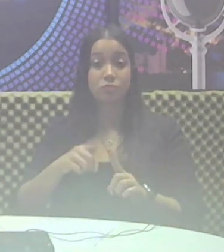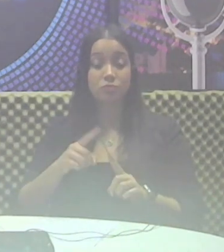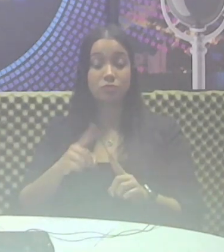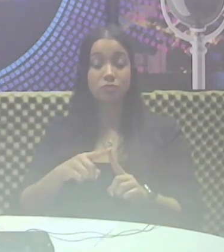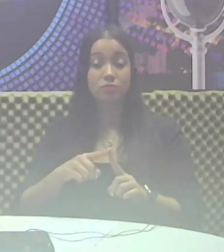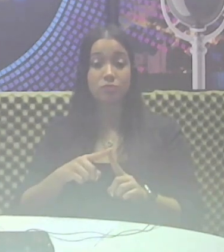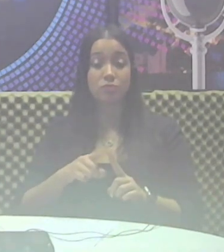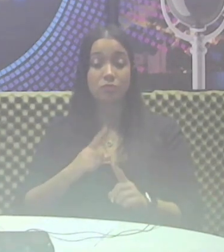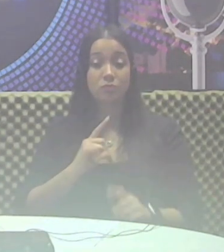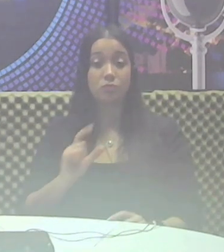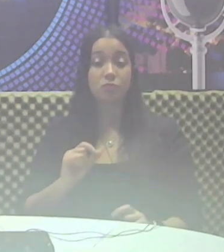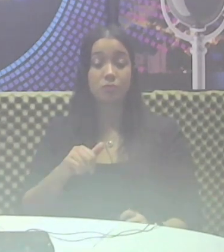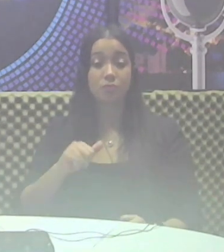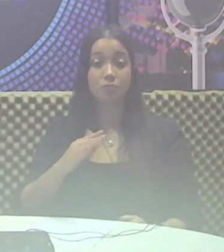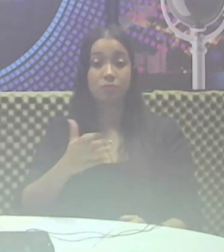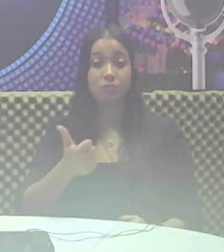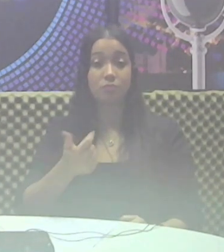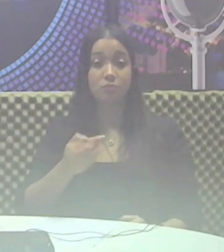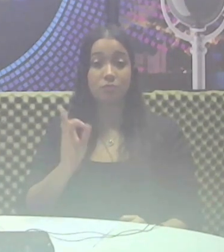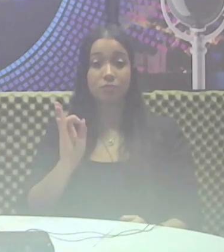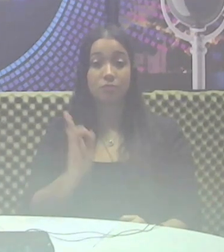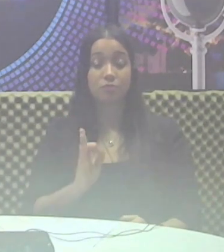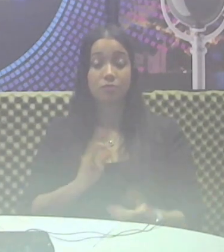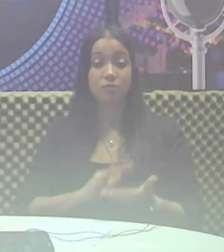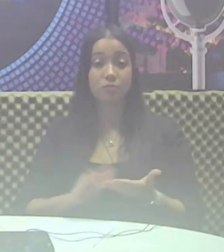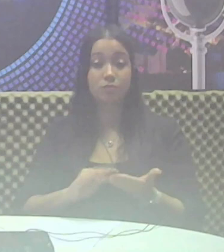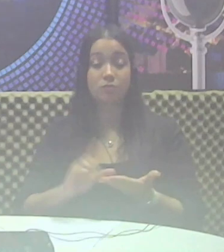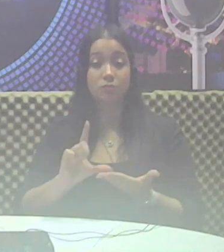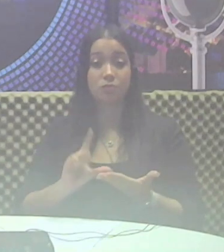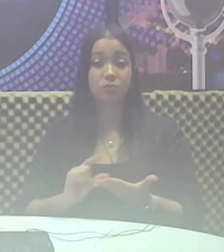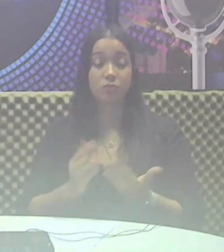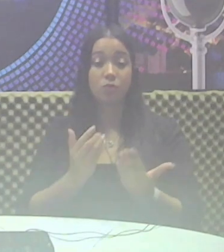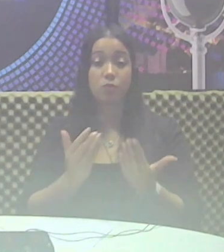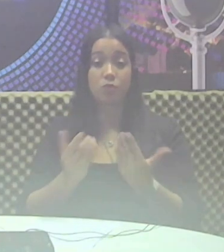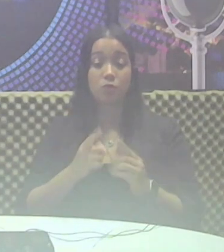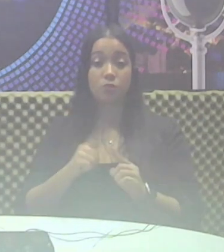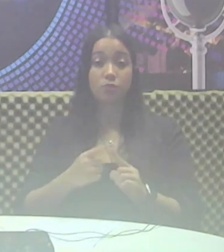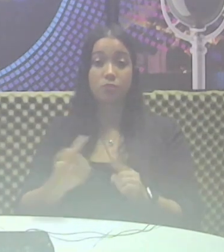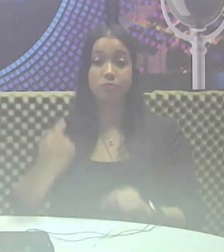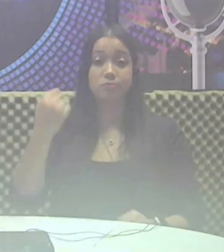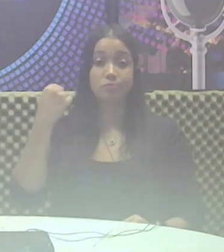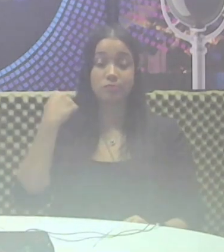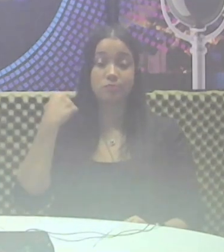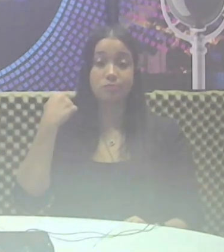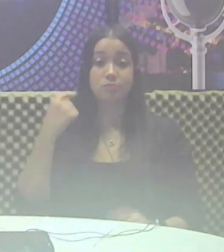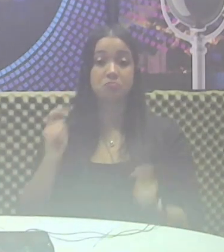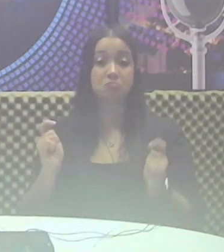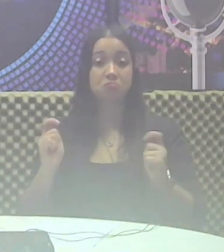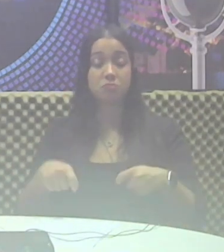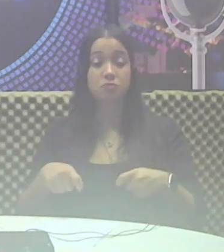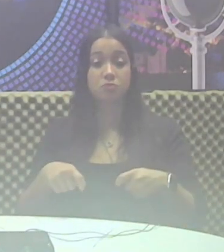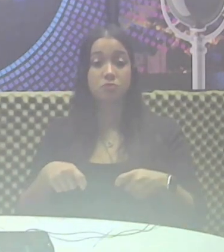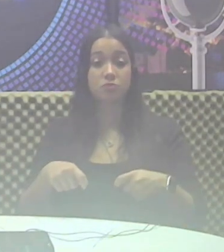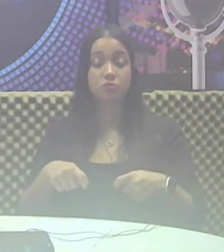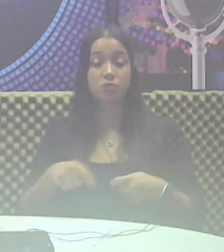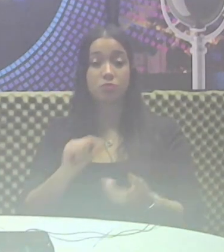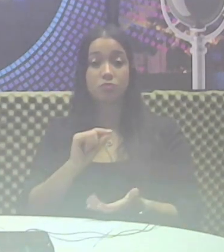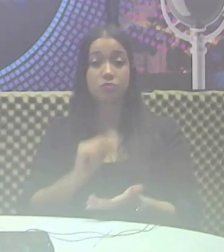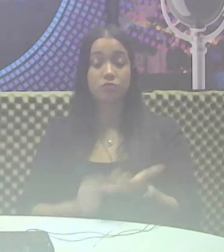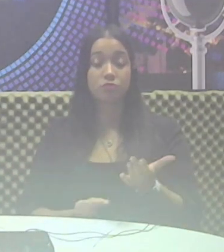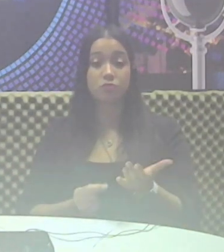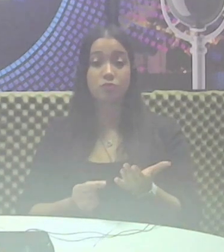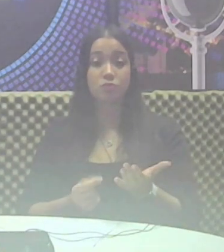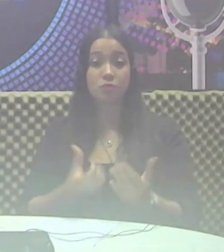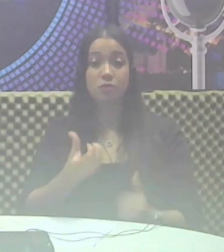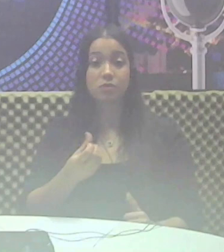atualizada resultou em mais de 17% de economia em relação ao modelo anterior e foi garantida por meio da concretização recente de